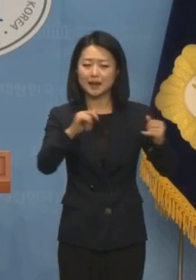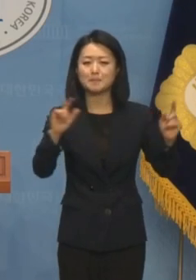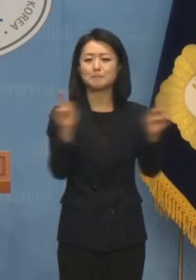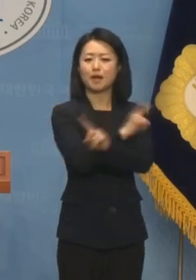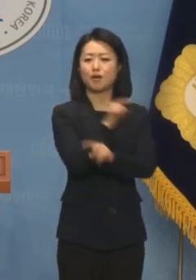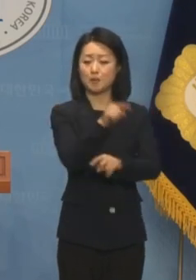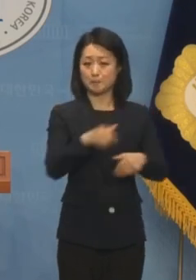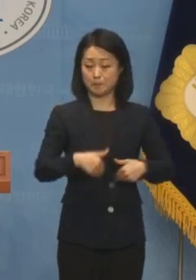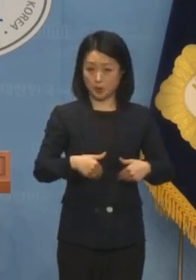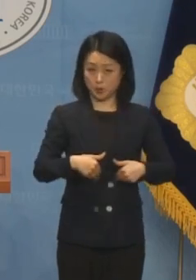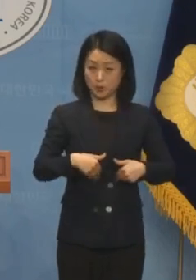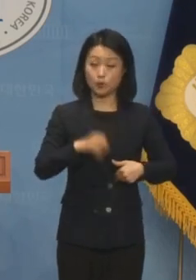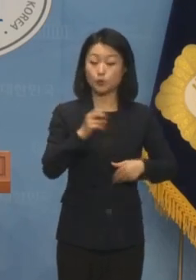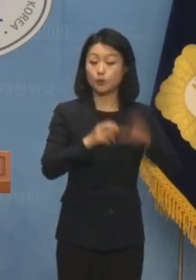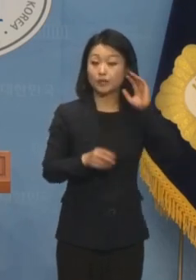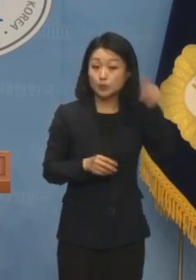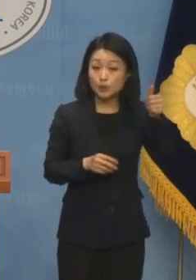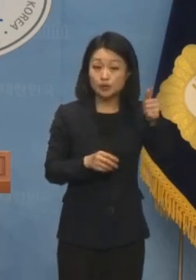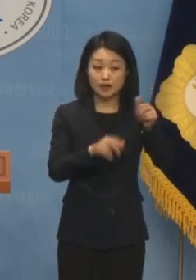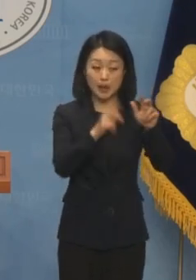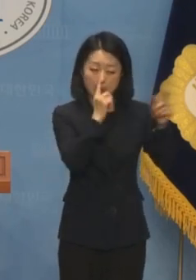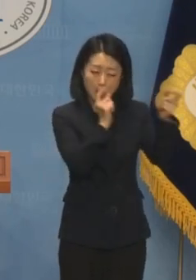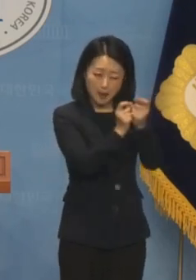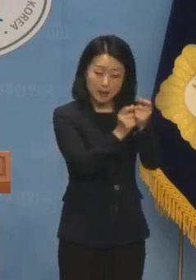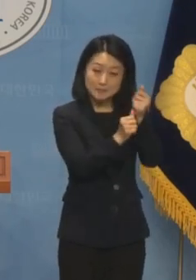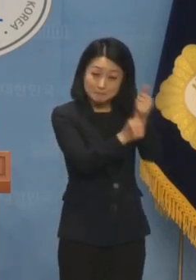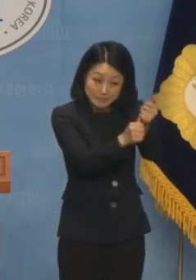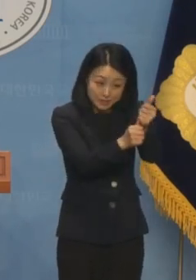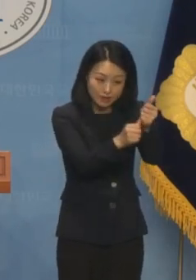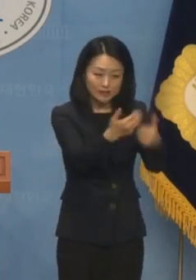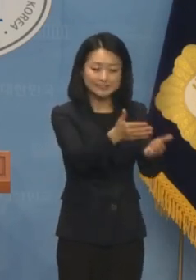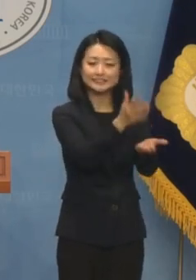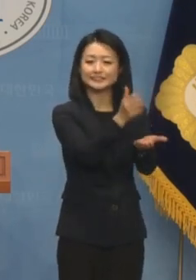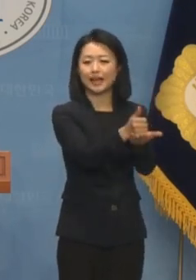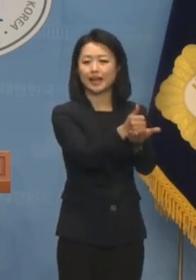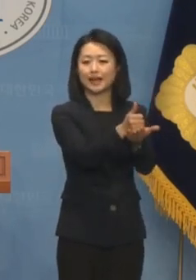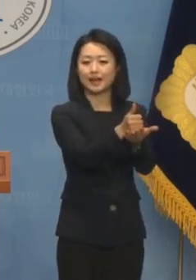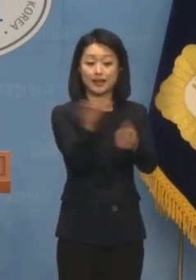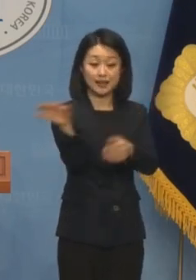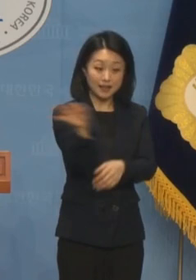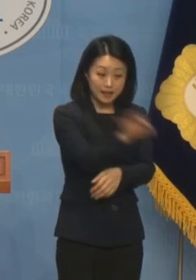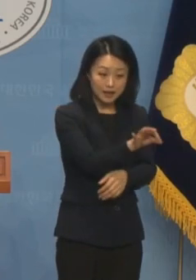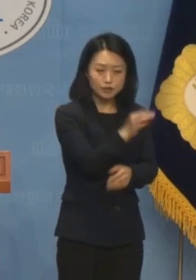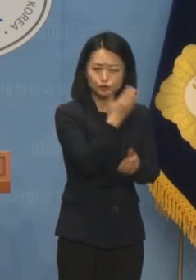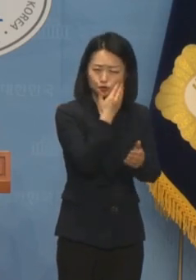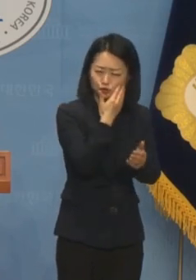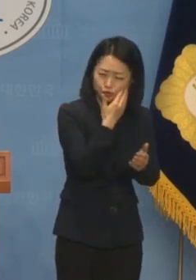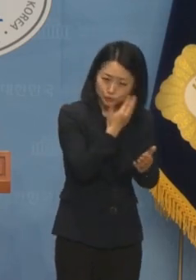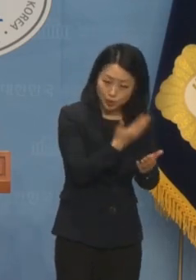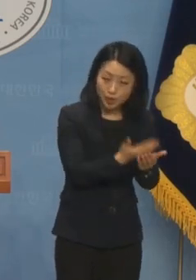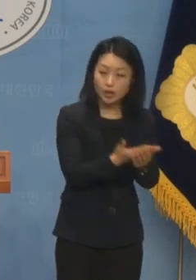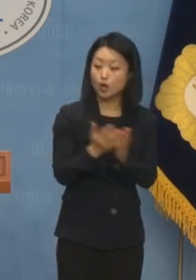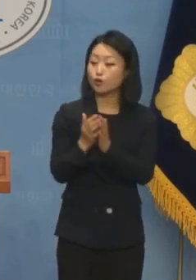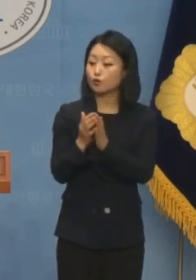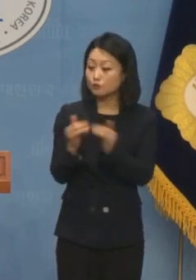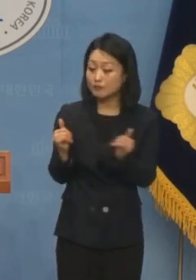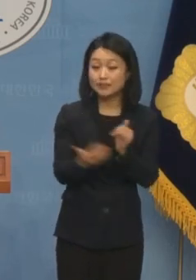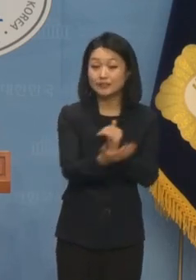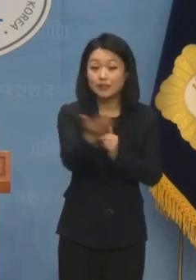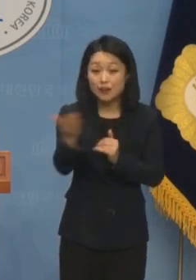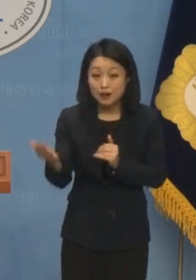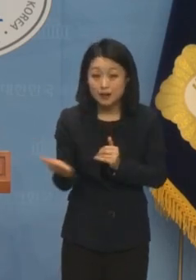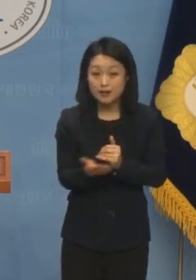쇄신입니다. 그리고 대통령을 지근거리에서 보좌하는 비서실장 인선은 국민에게 드리는 대통령의